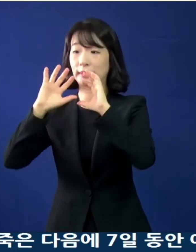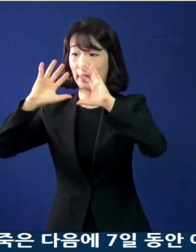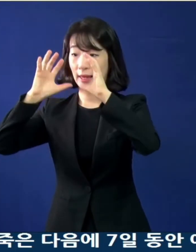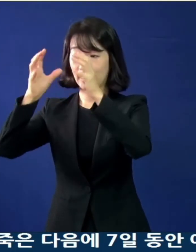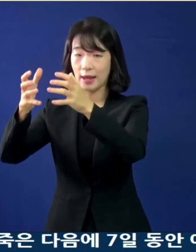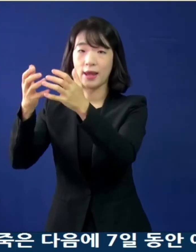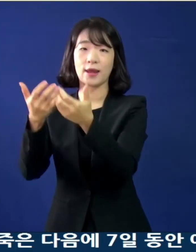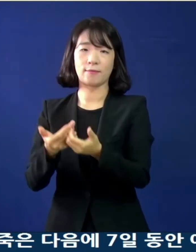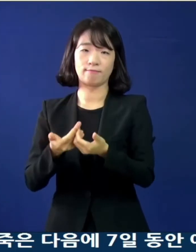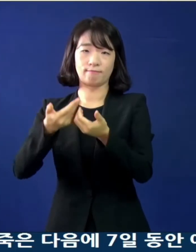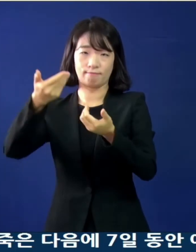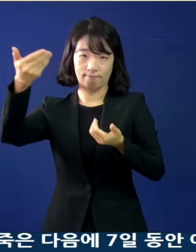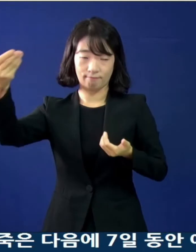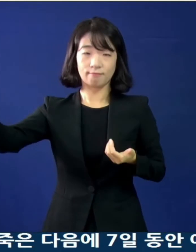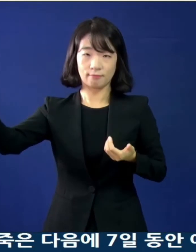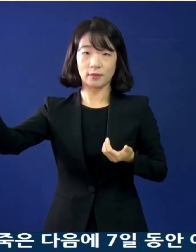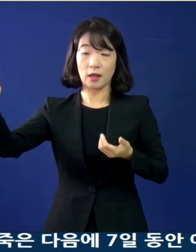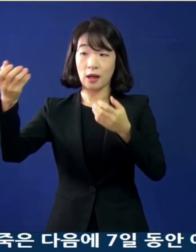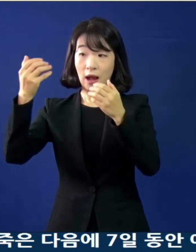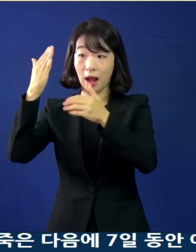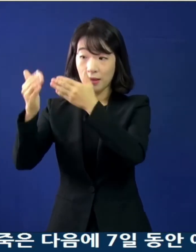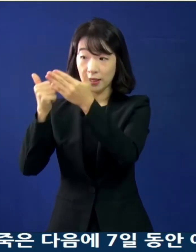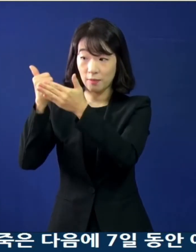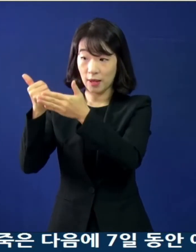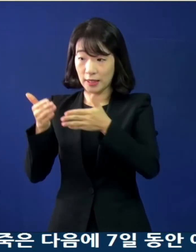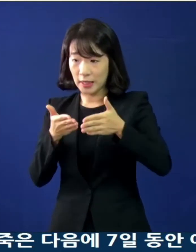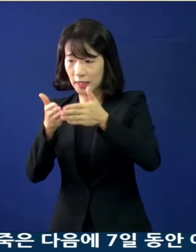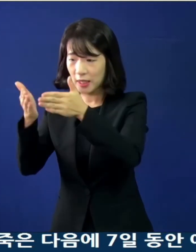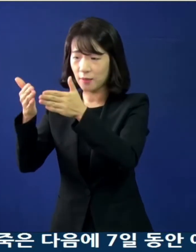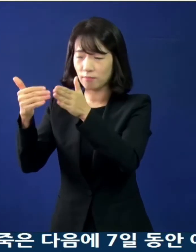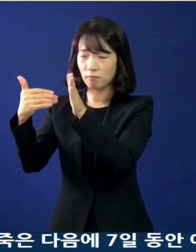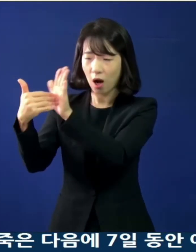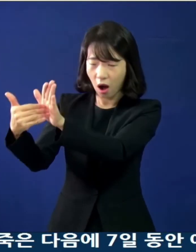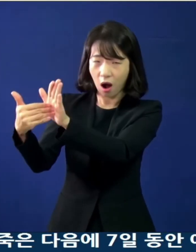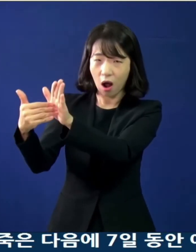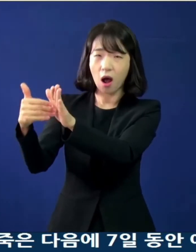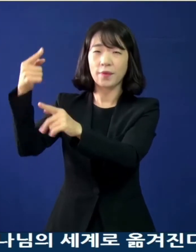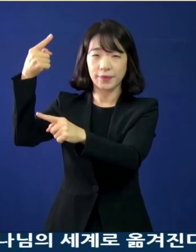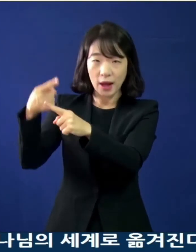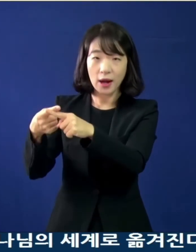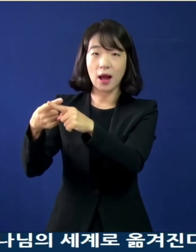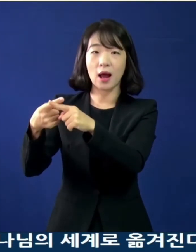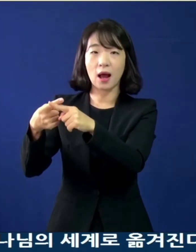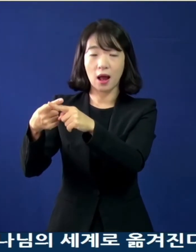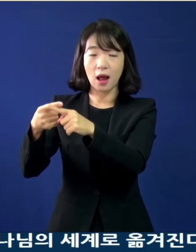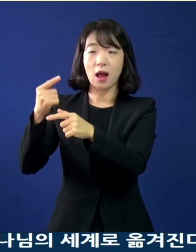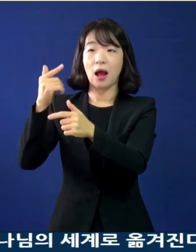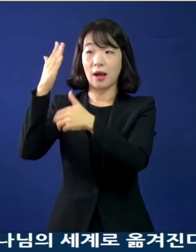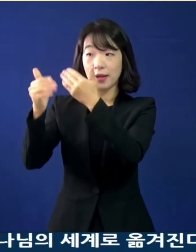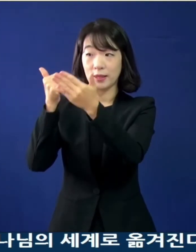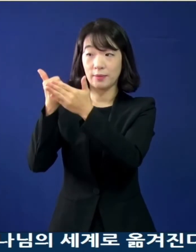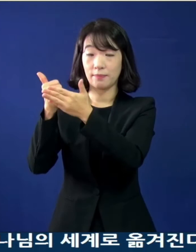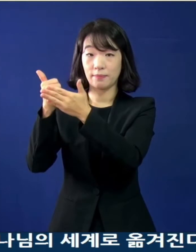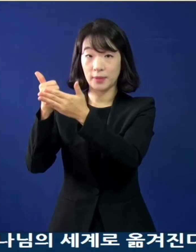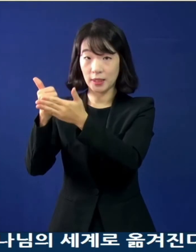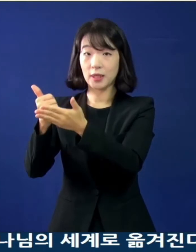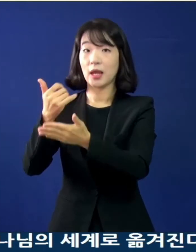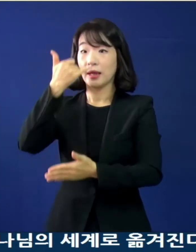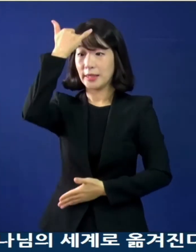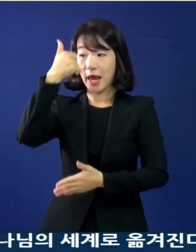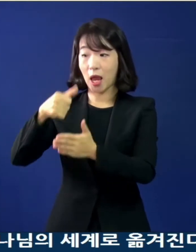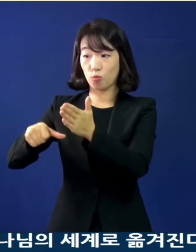있는 길이 없다가 하나님이 기뻐 받으시는, 예물을 받으시는 장소인